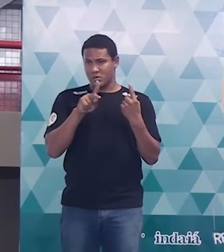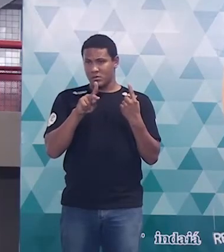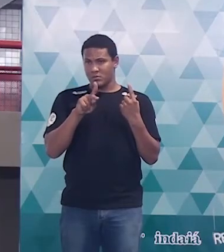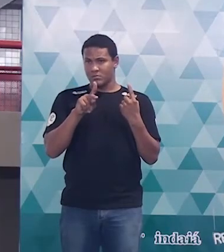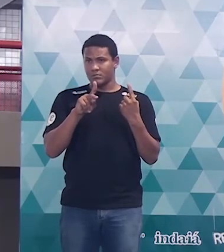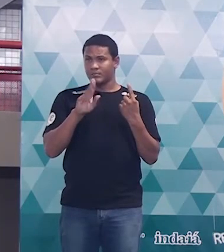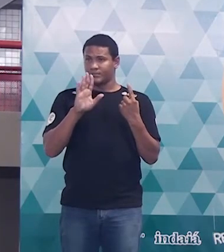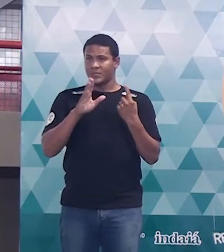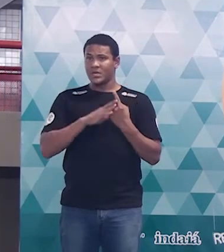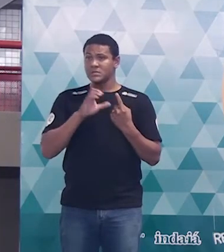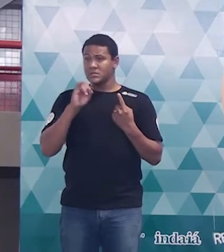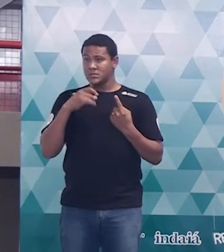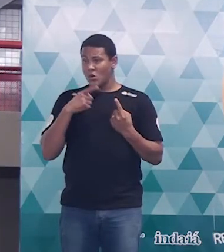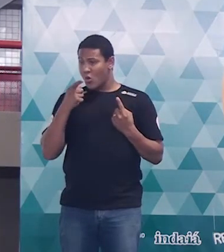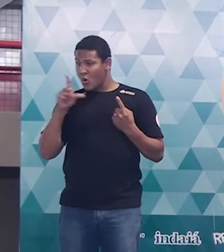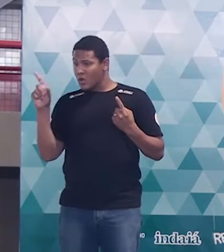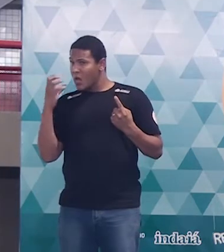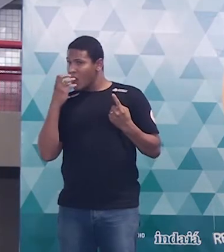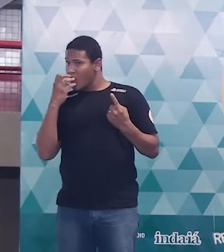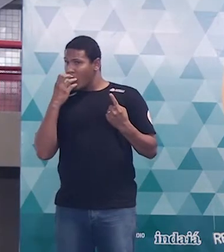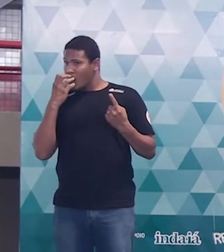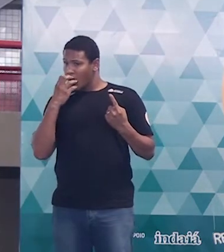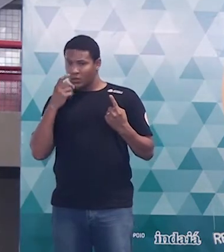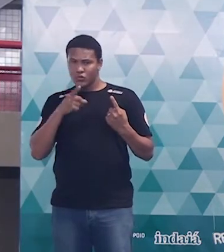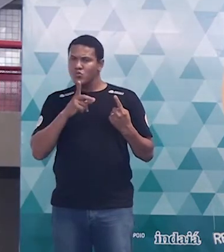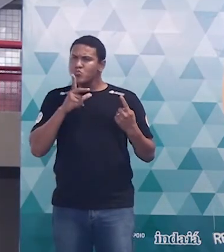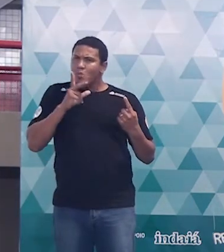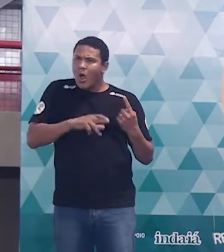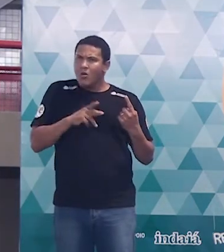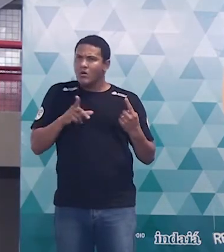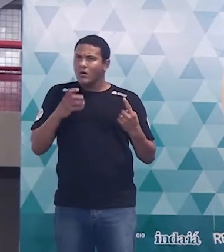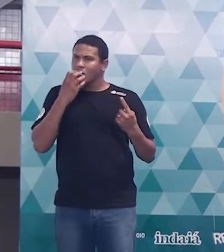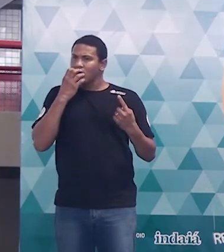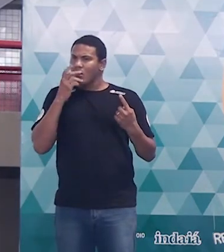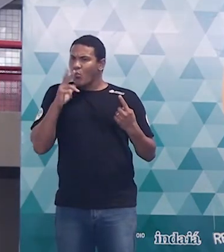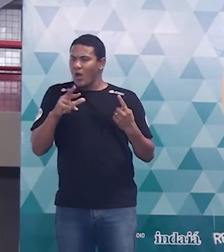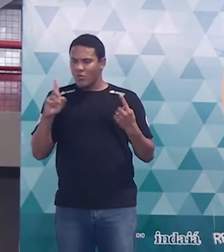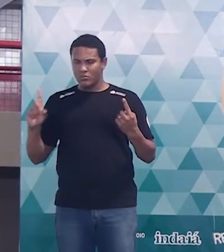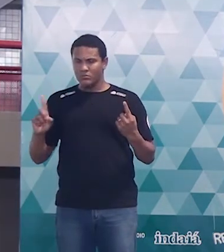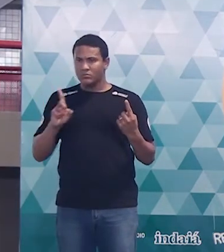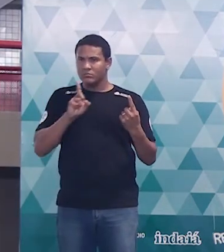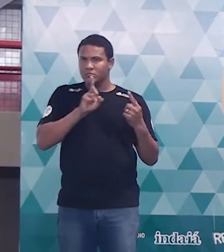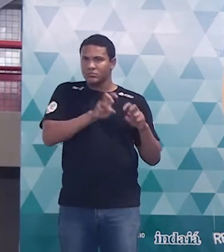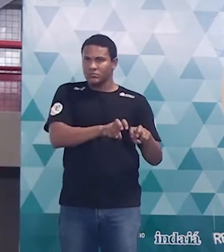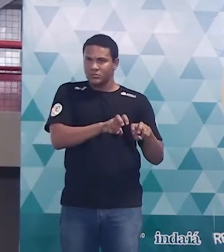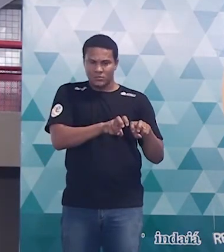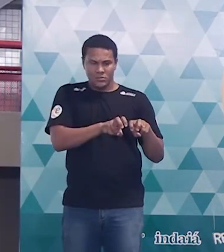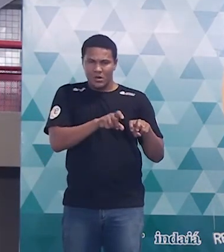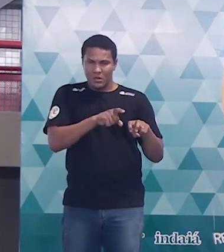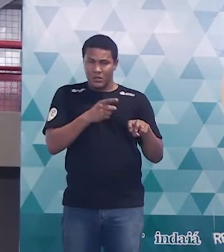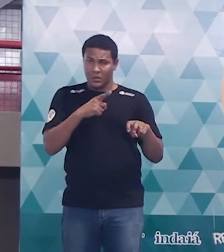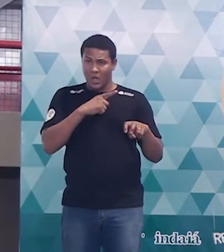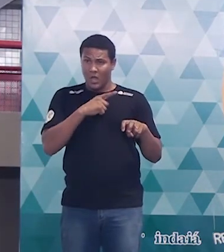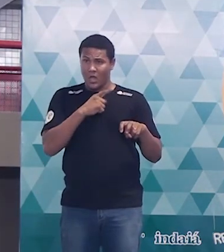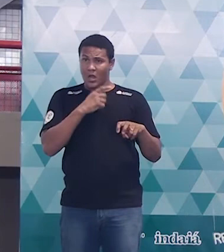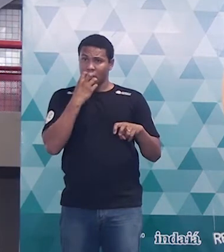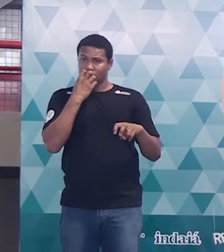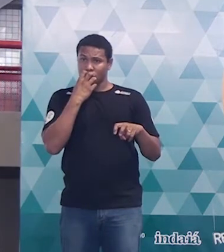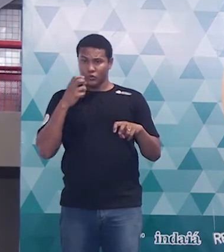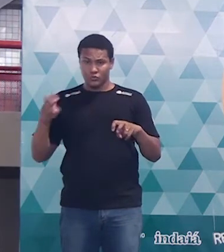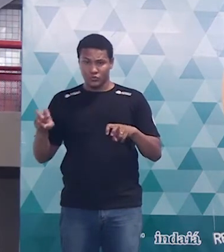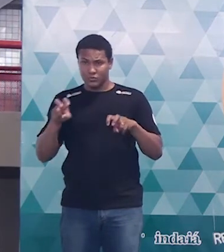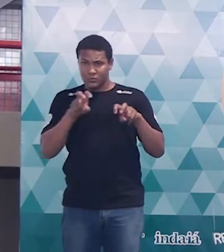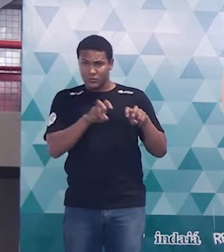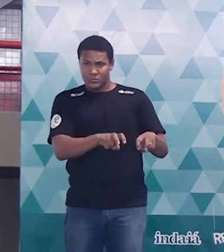Se eu pegar outro cachorro com a mesma fome desse primeiro cachorro, eu vou ter 2 cachorros. Então vou